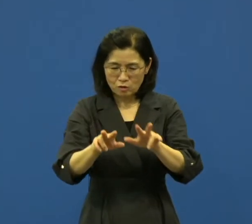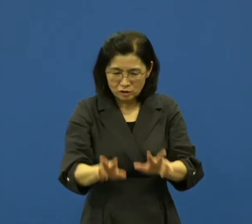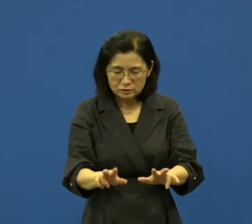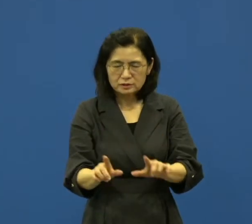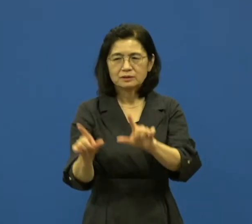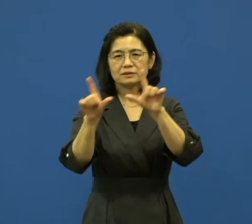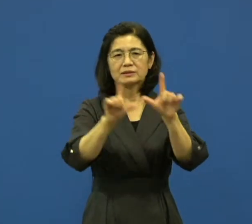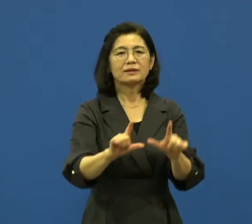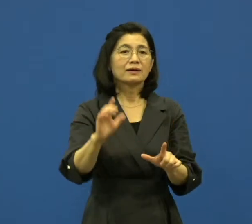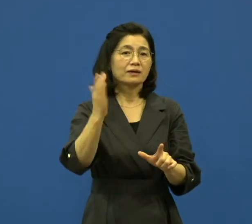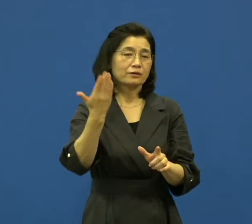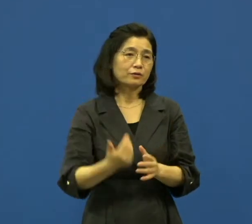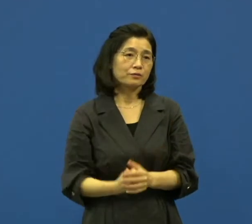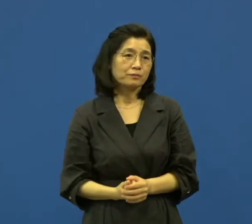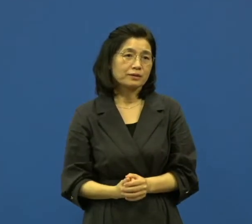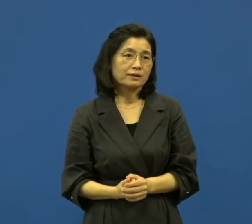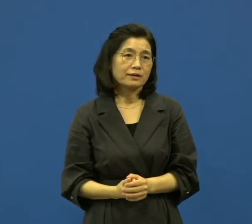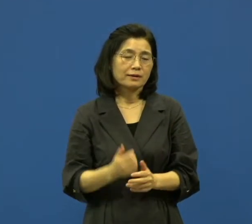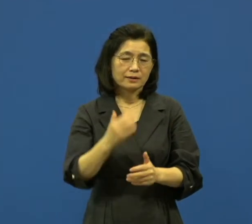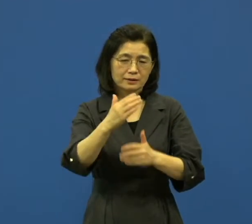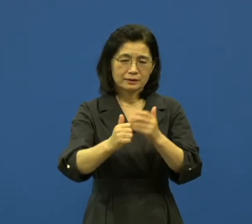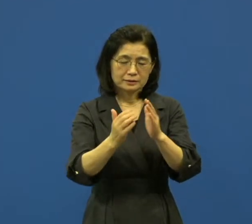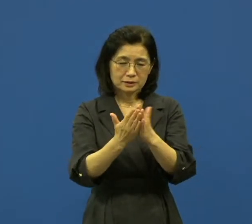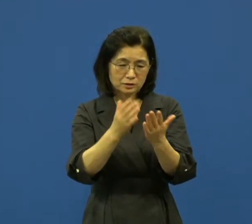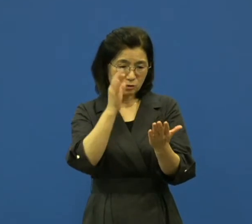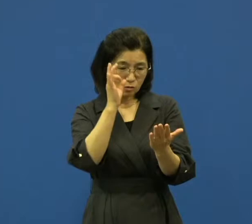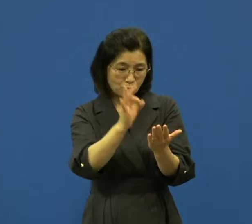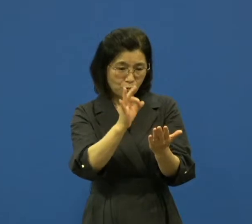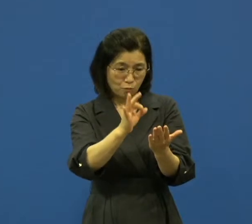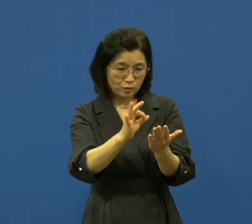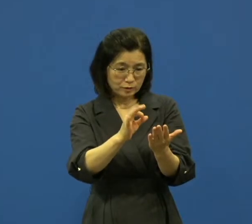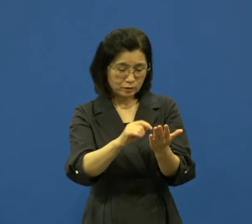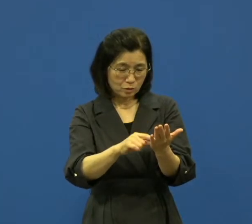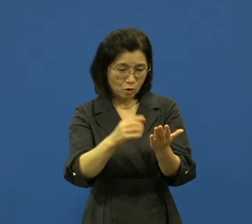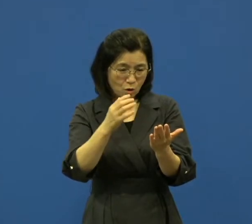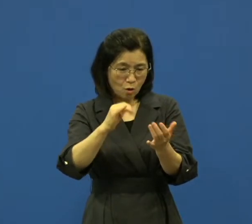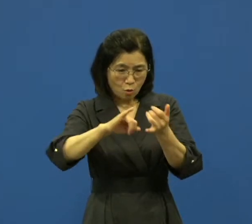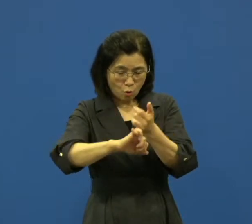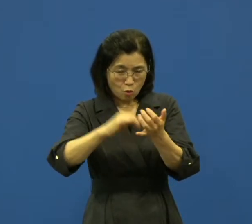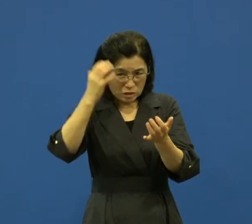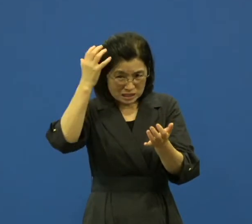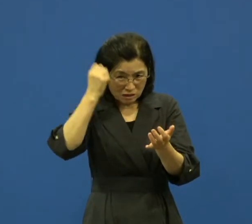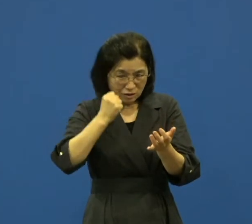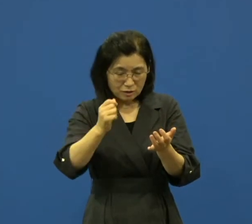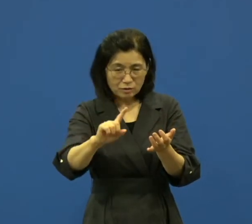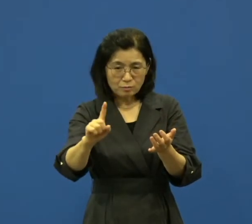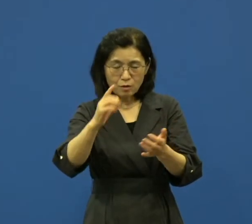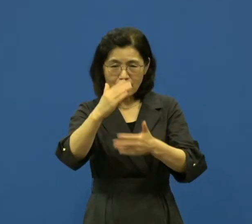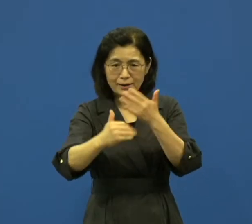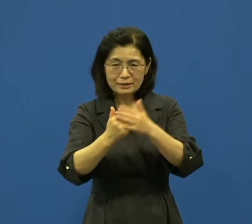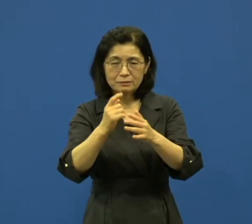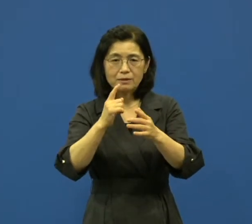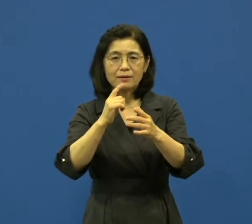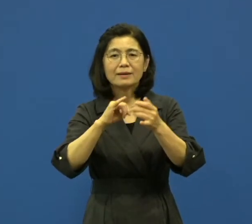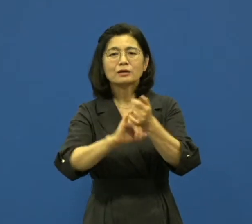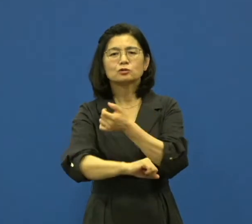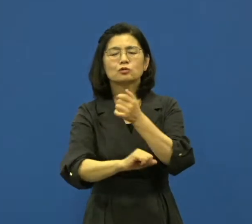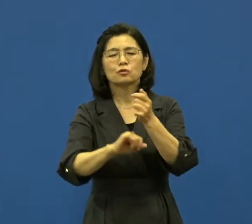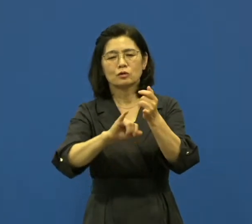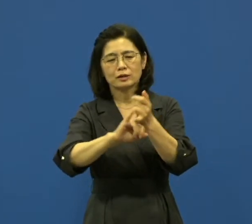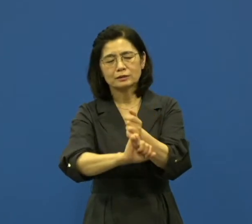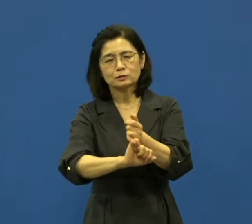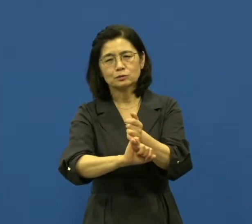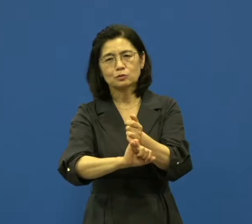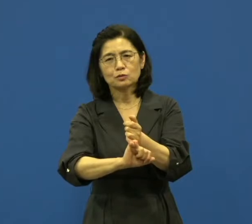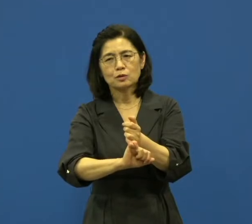여러분, 우리가 성경을 볼 때 여러 가지를 봅니다. 그러나 우리가 놓치지 말아야 하는 것은 하나님의 약속입니다. 하나님의 약속은 미래적이지만 막연한 미래가 아니에요.